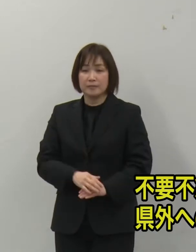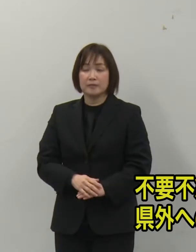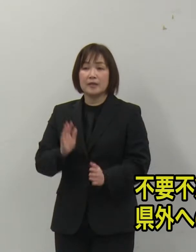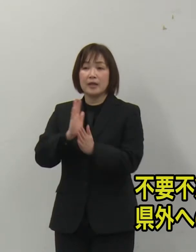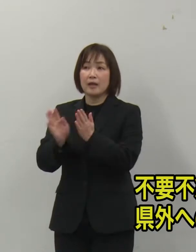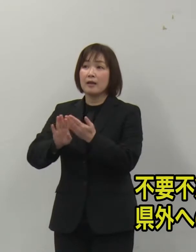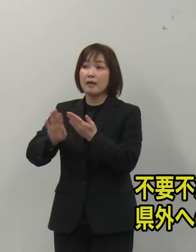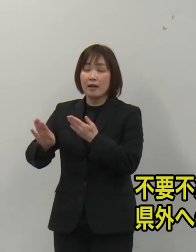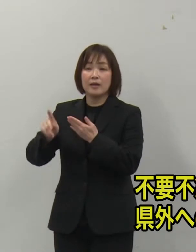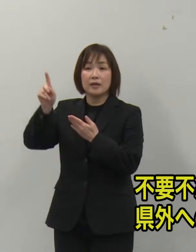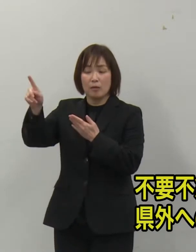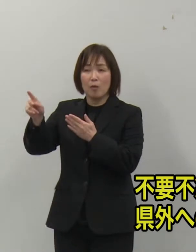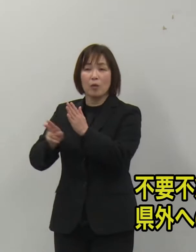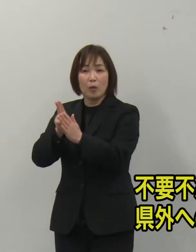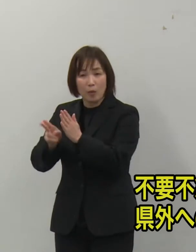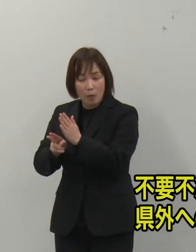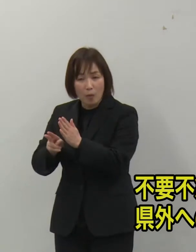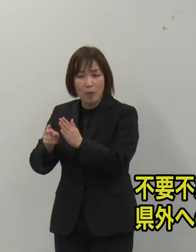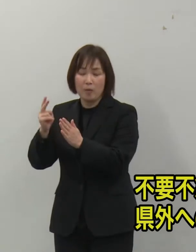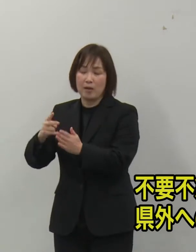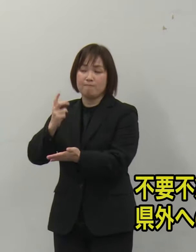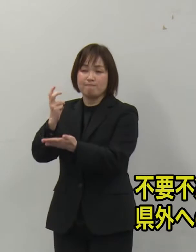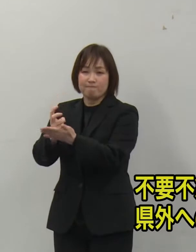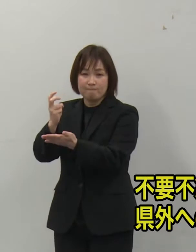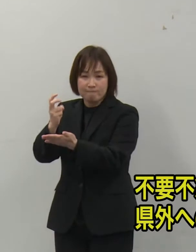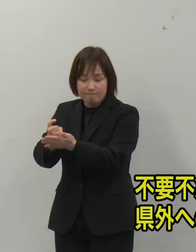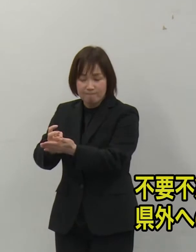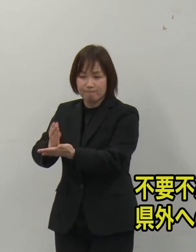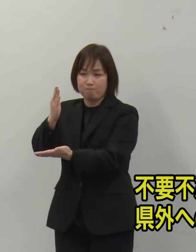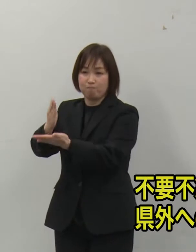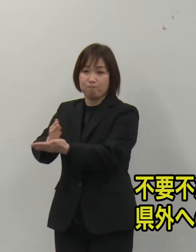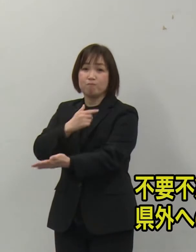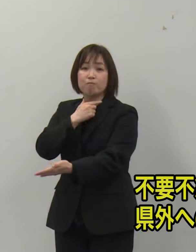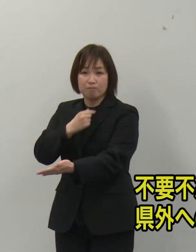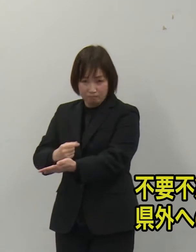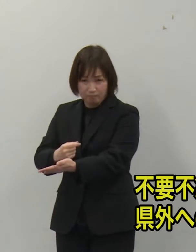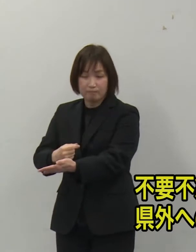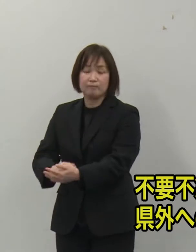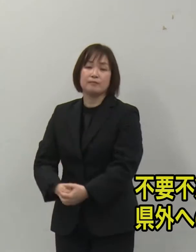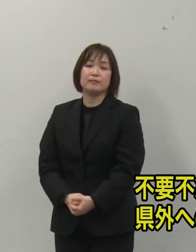県外への旅行は絶対にやめてください。